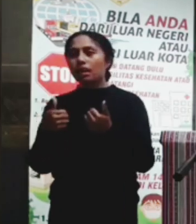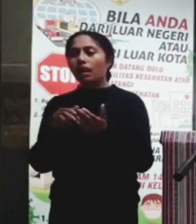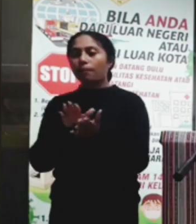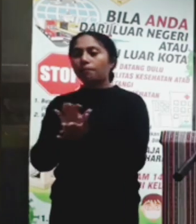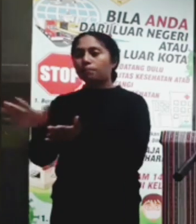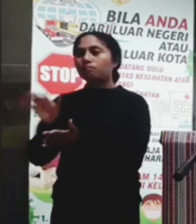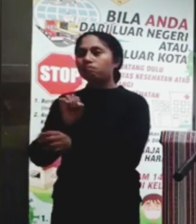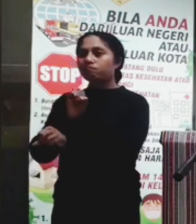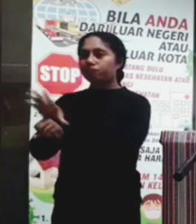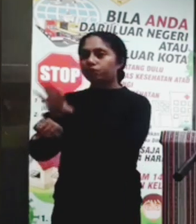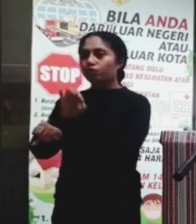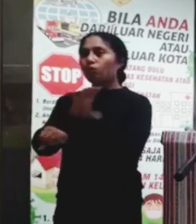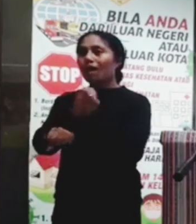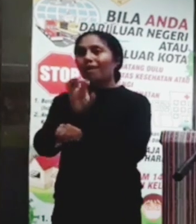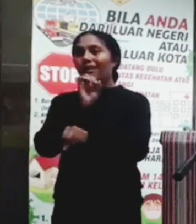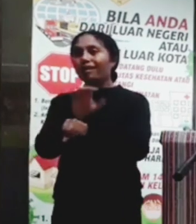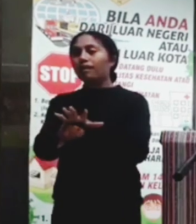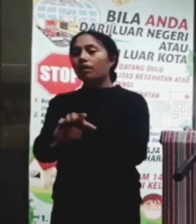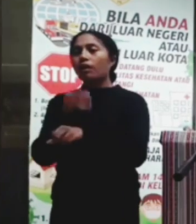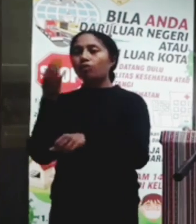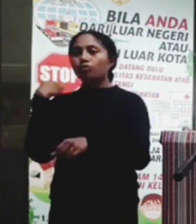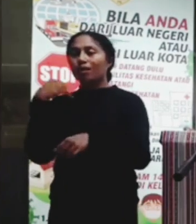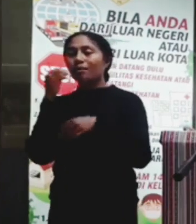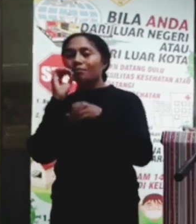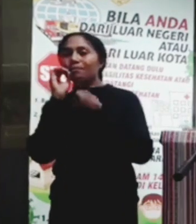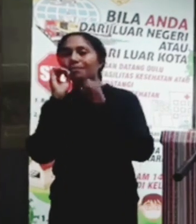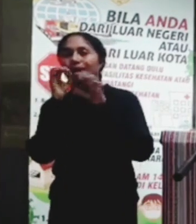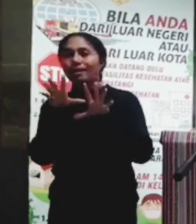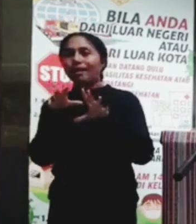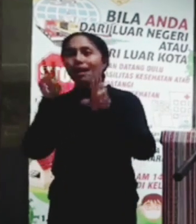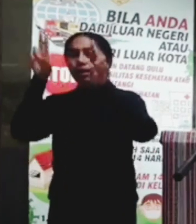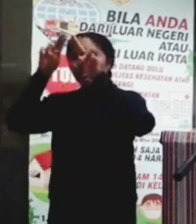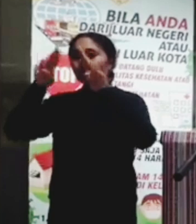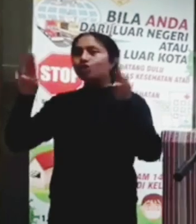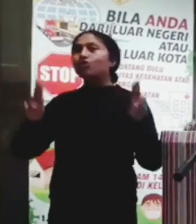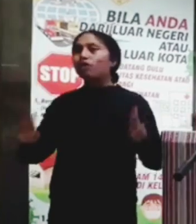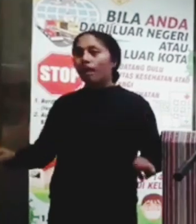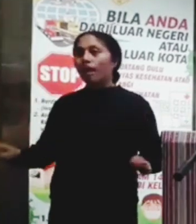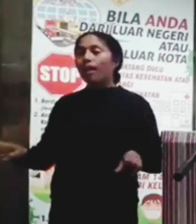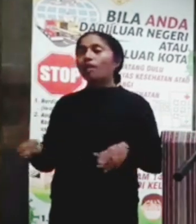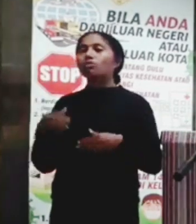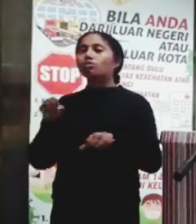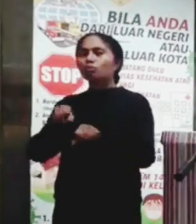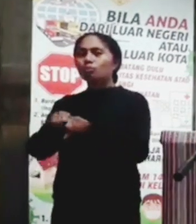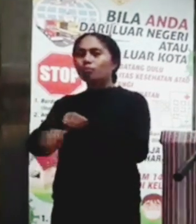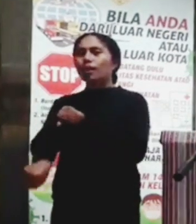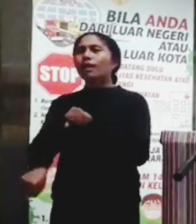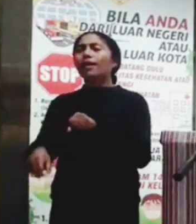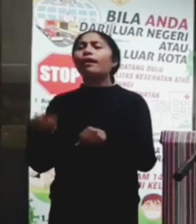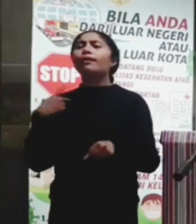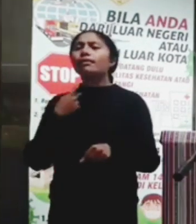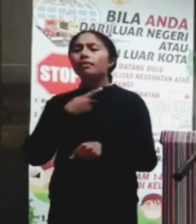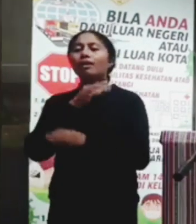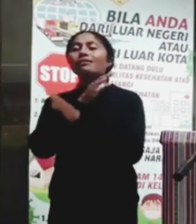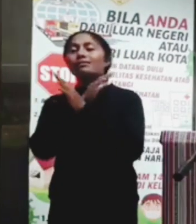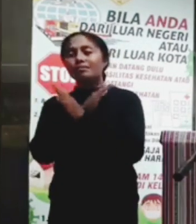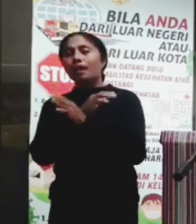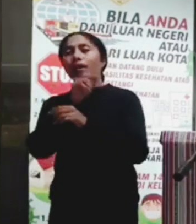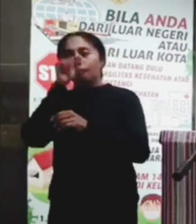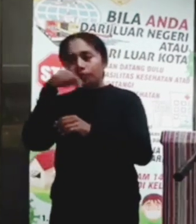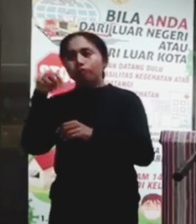dikatakan tadi oleh juru bicara nasional supaya kita menjaga